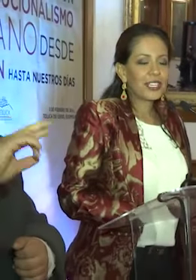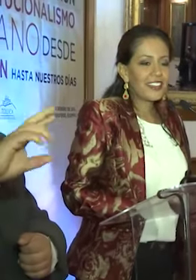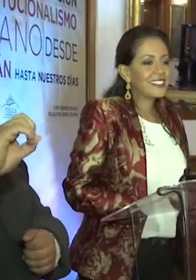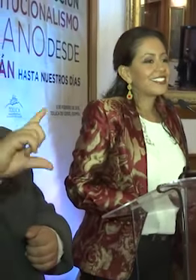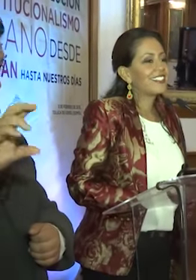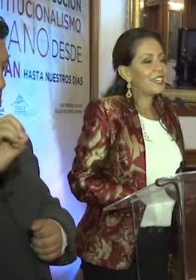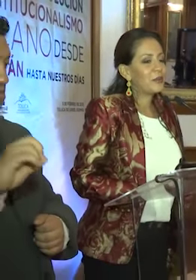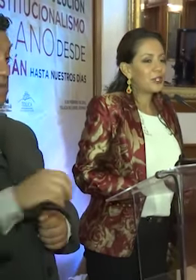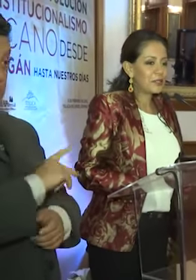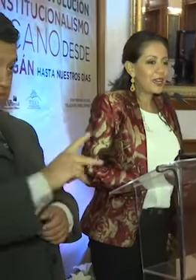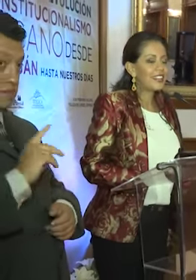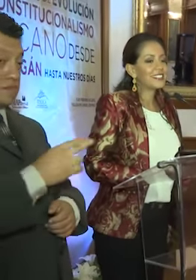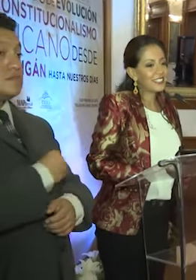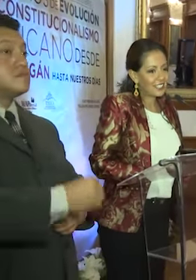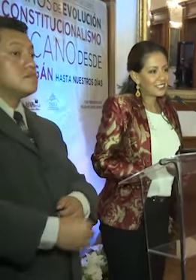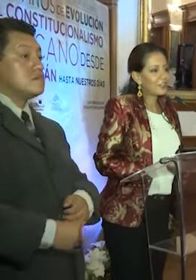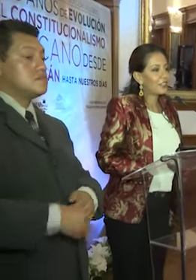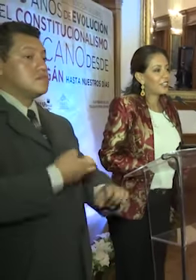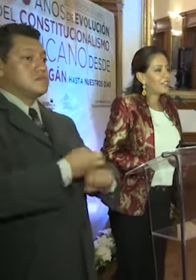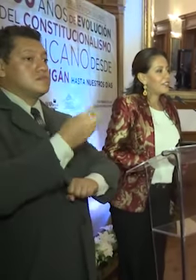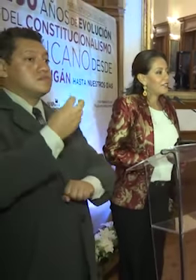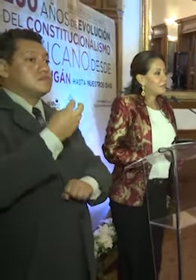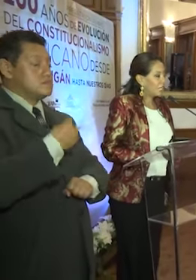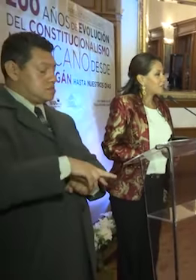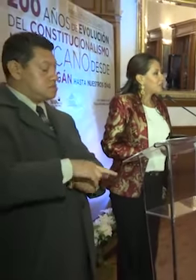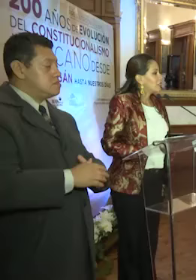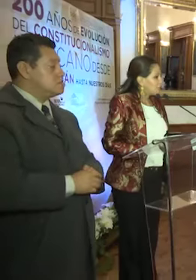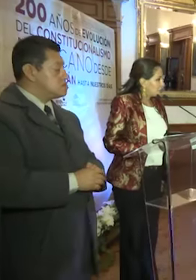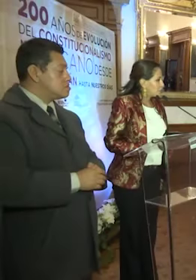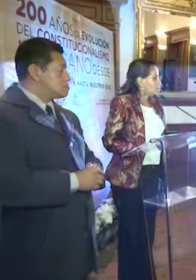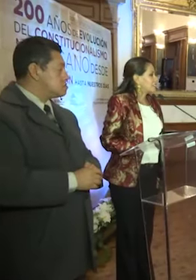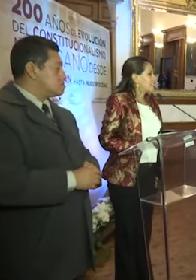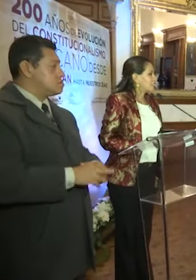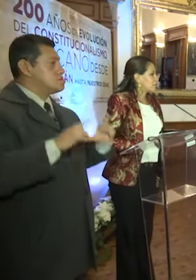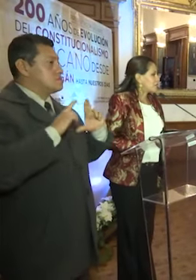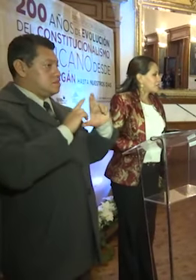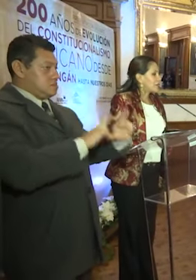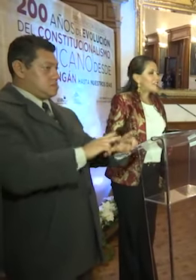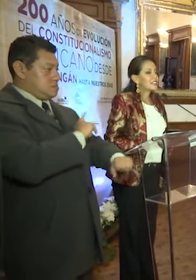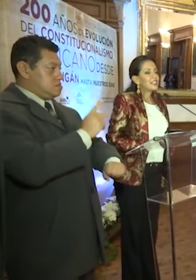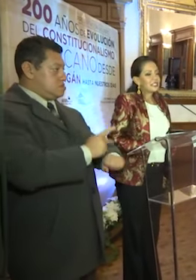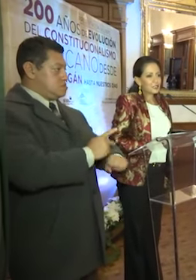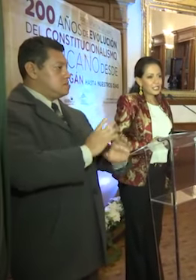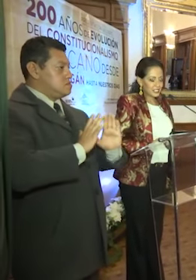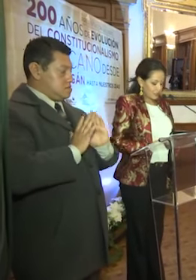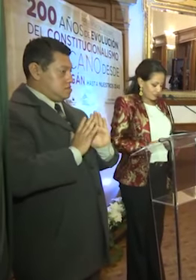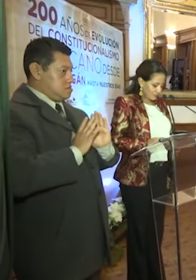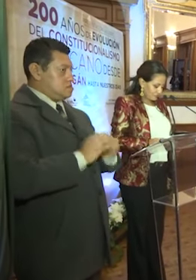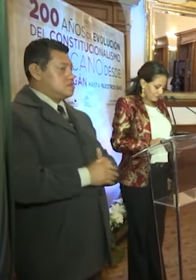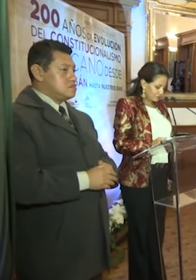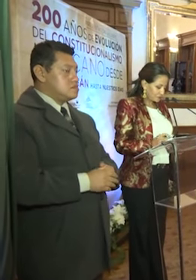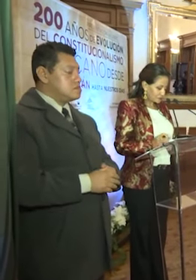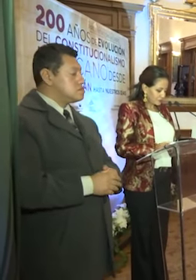las autoridades municipales y del Estado de México, los representantes de las Fuerzas Armadas, señoras y